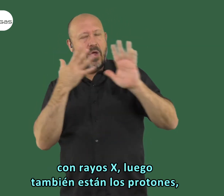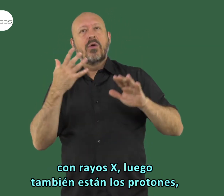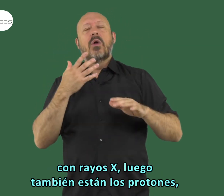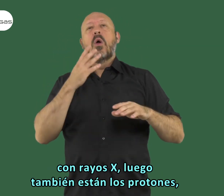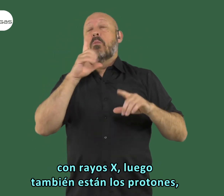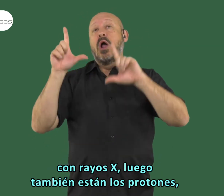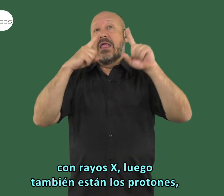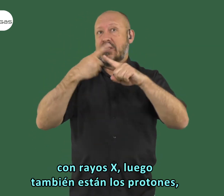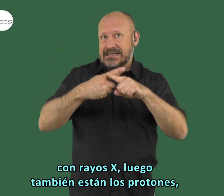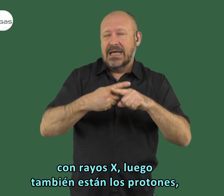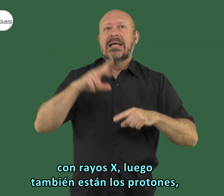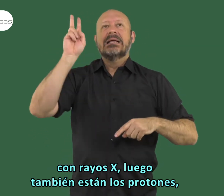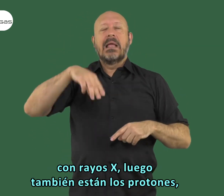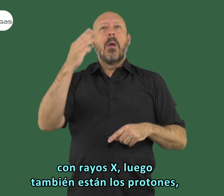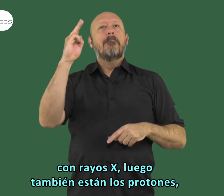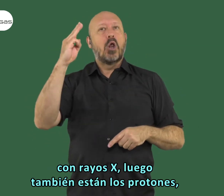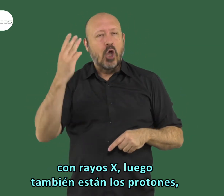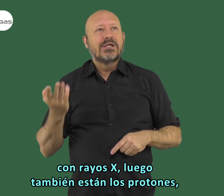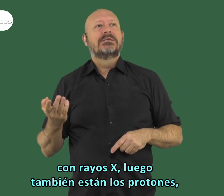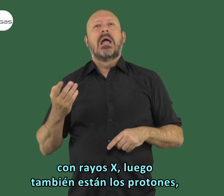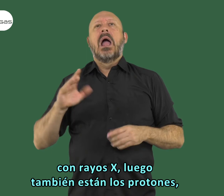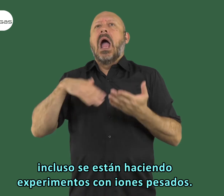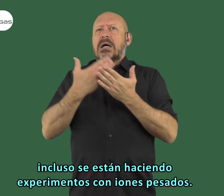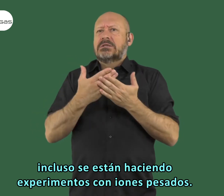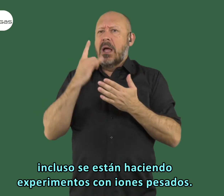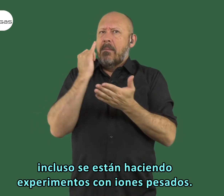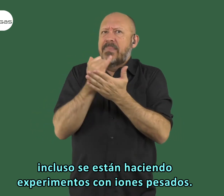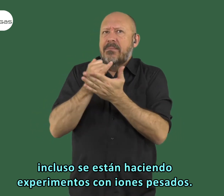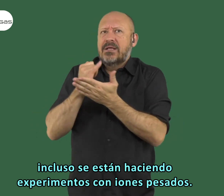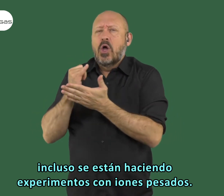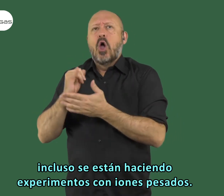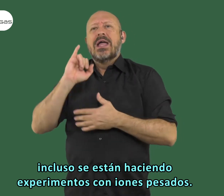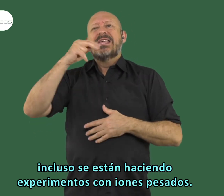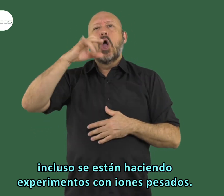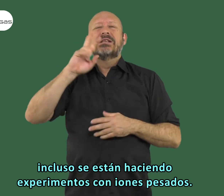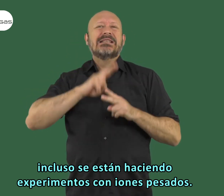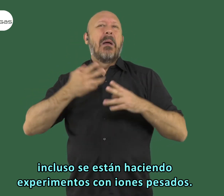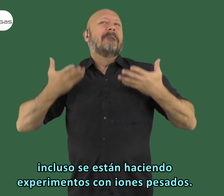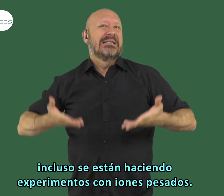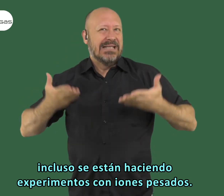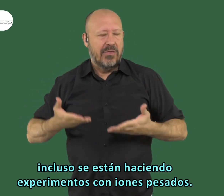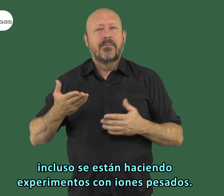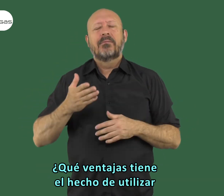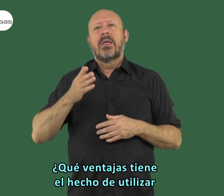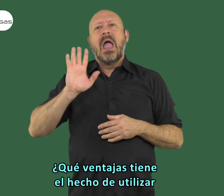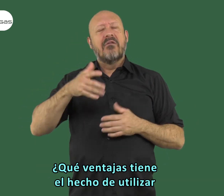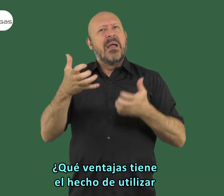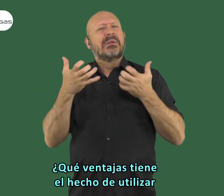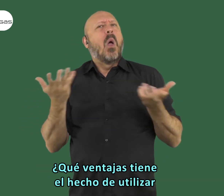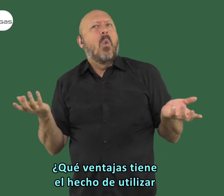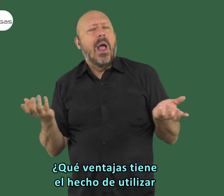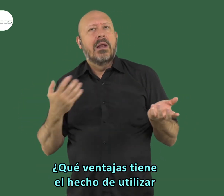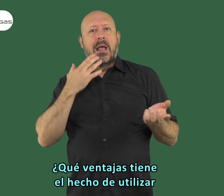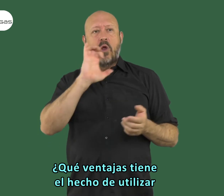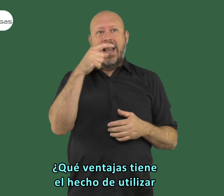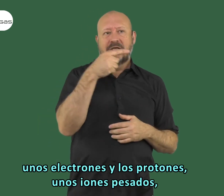electrones con rayos X, también están los protones, incluso que se están haciendo experimentos con iones pesados. ¿Qué ventajas